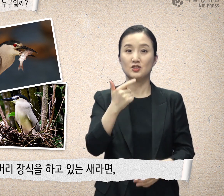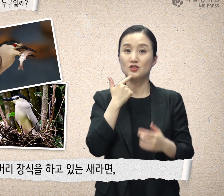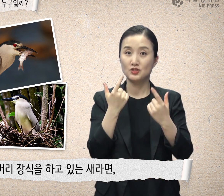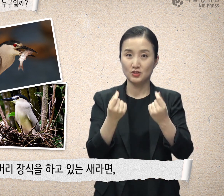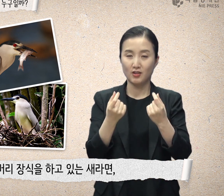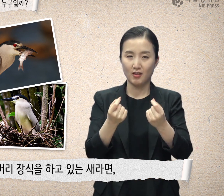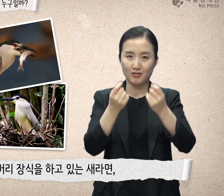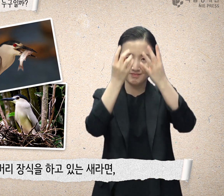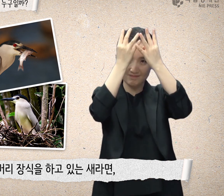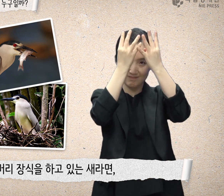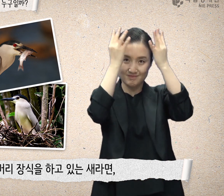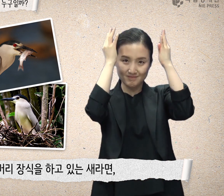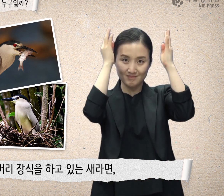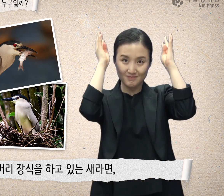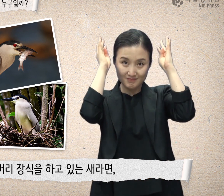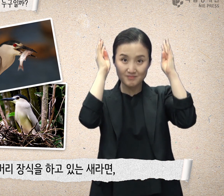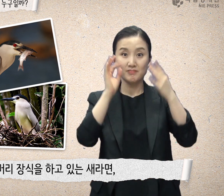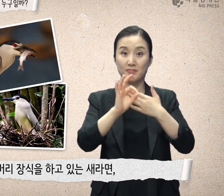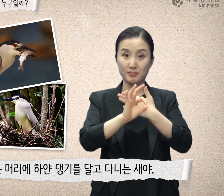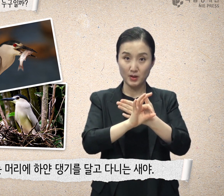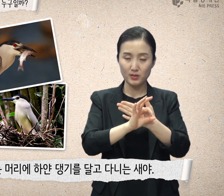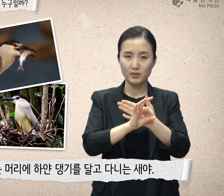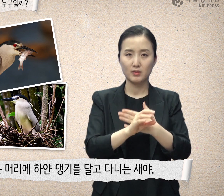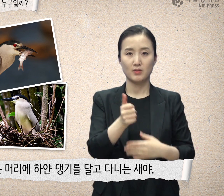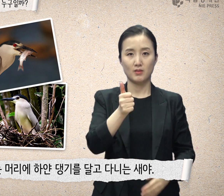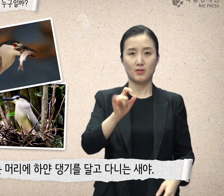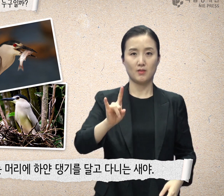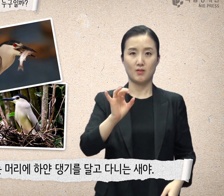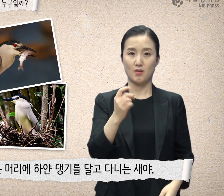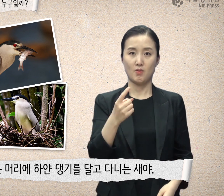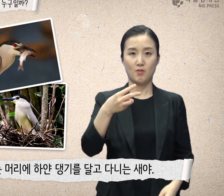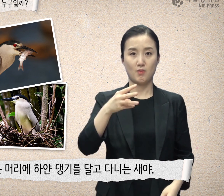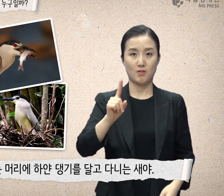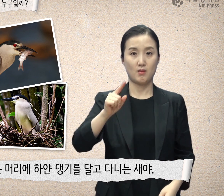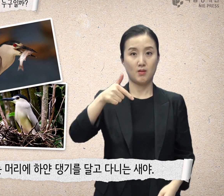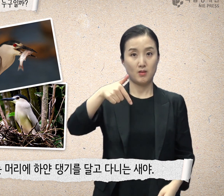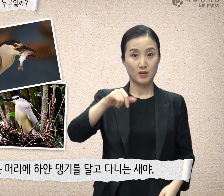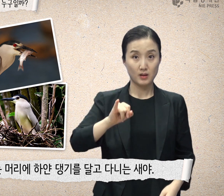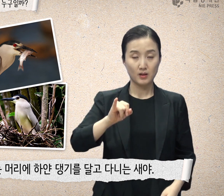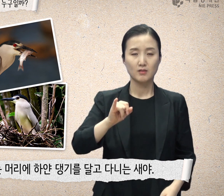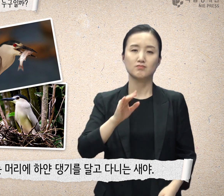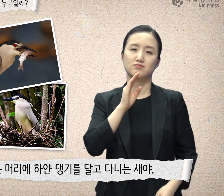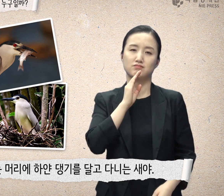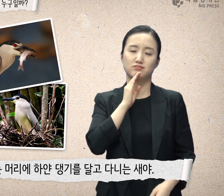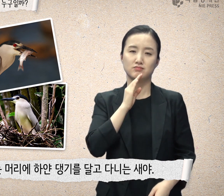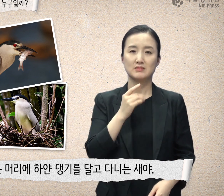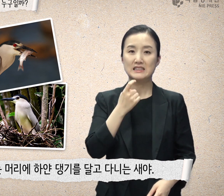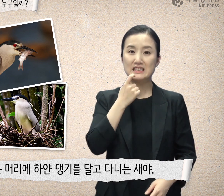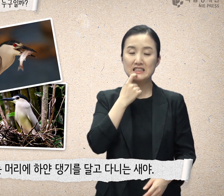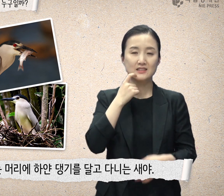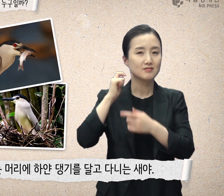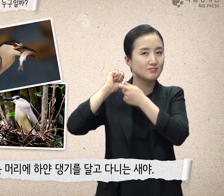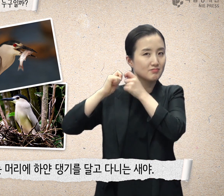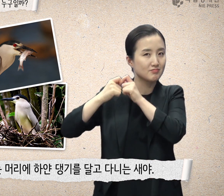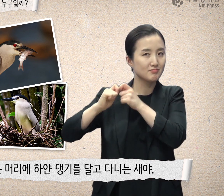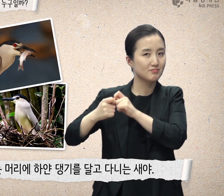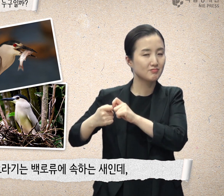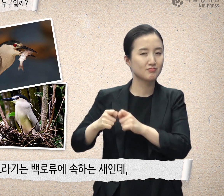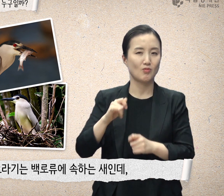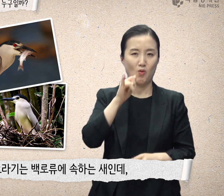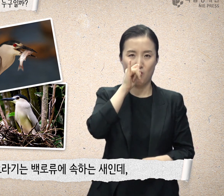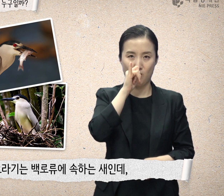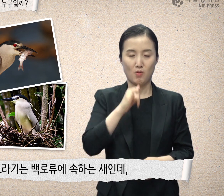같은 머리장식을 하고 있는 3 라면 해오라기 는 머리에 하얀 댕기를 달고 다니는 세아